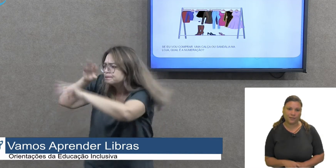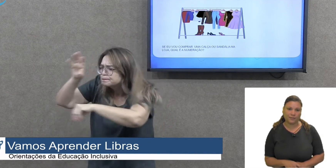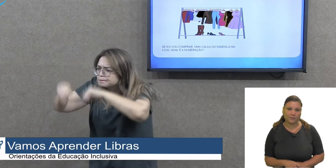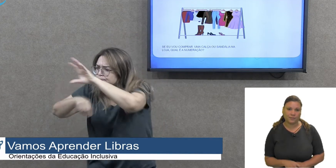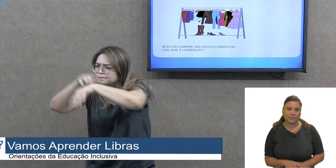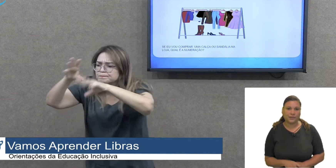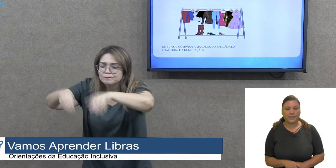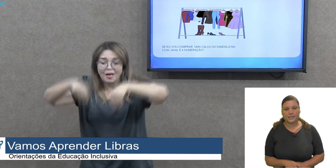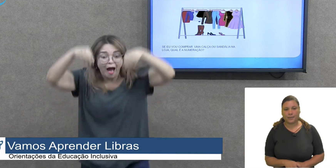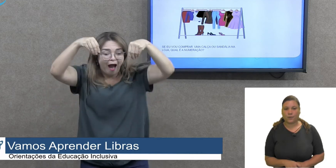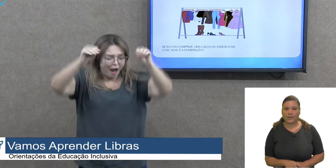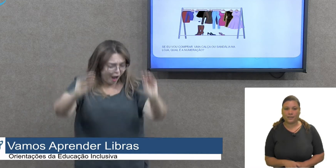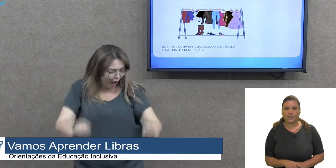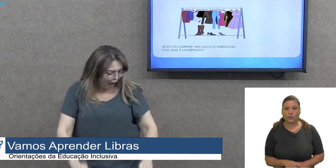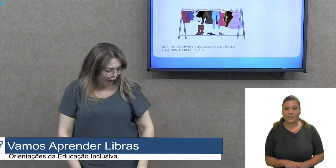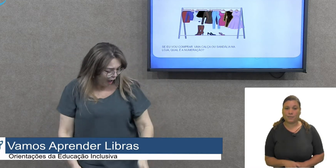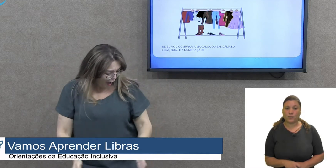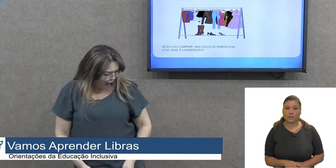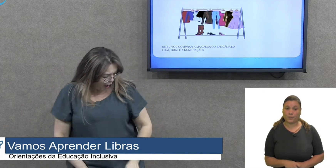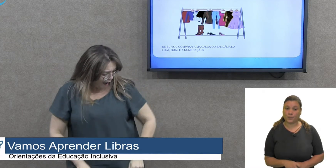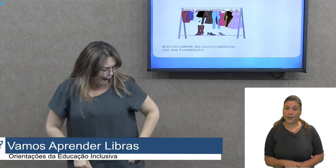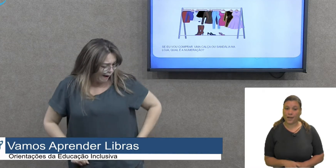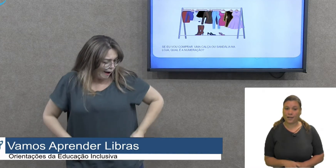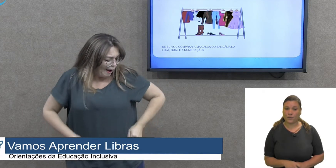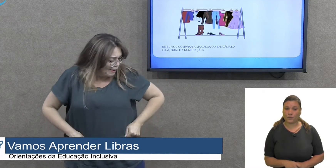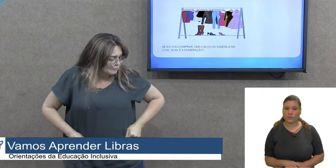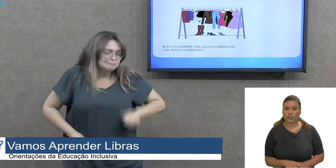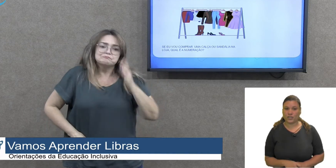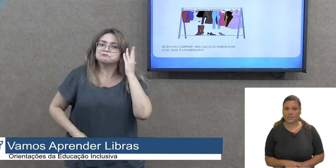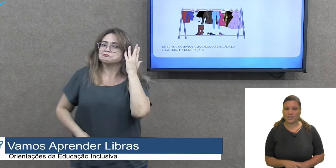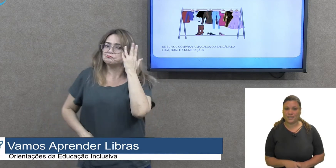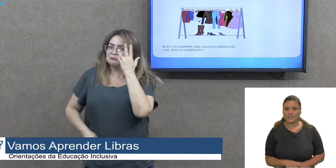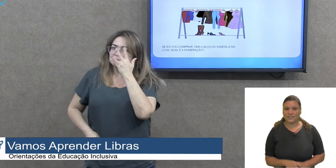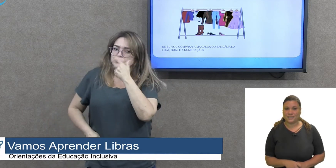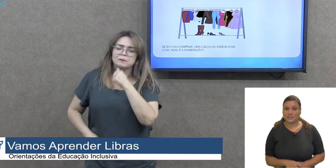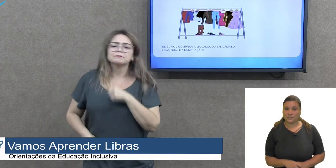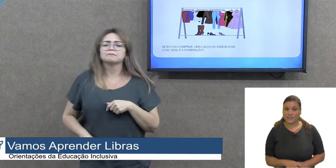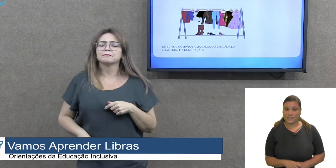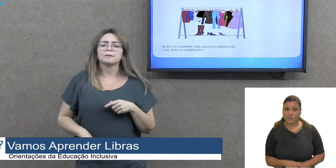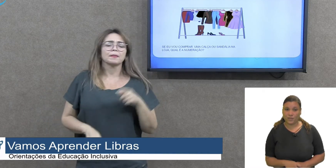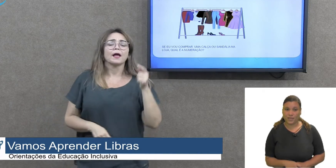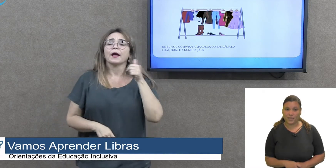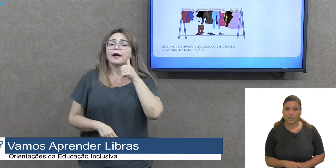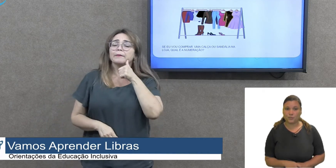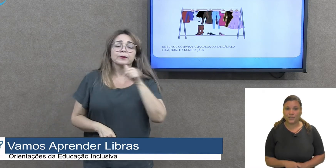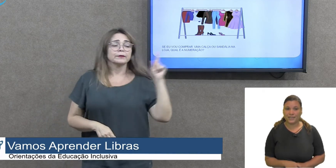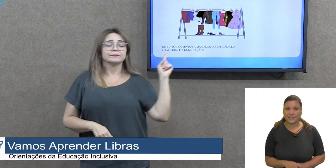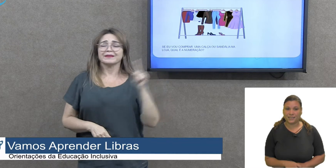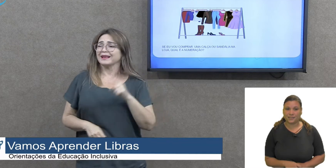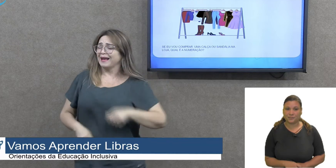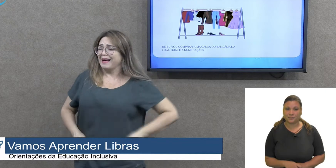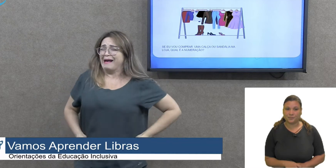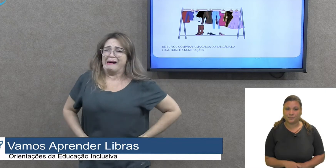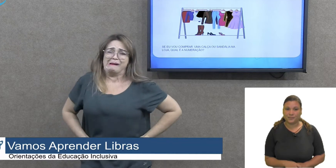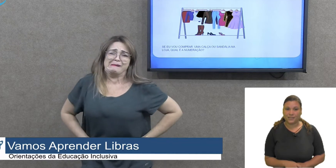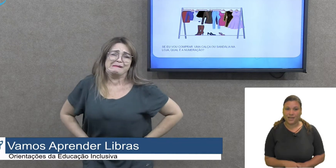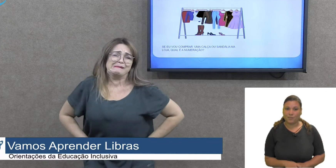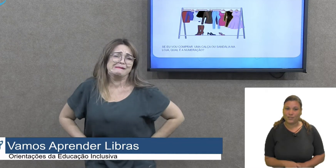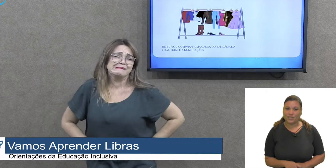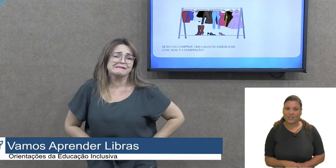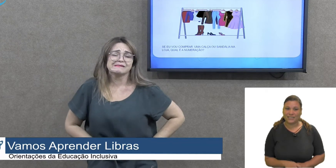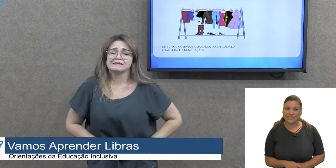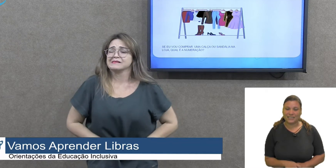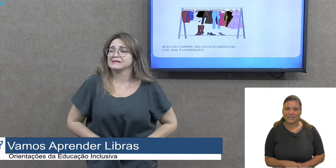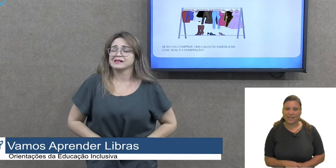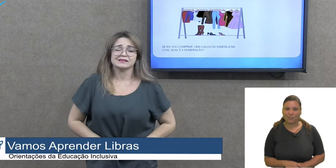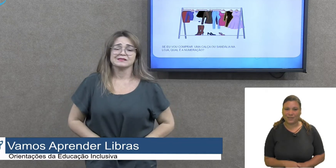falar. Exemplo, 42. A moça vai procurar, eu vou vestir. Vai servir? Tá bonita? A